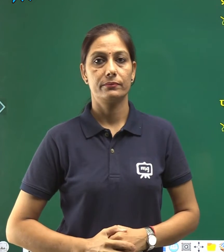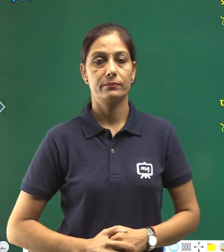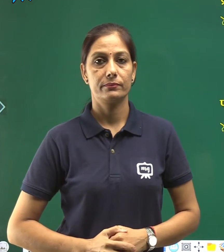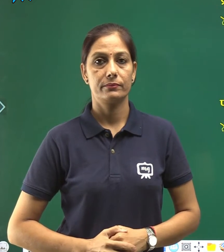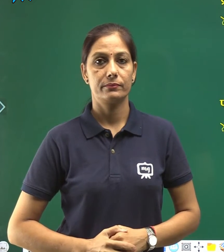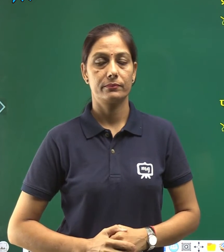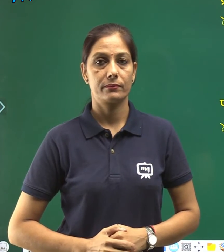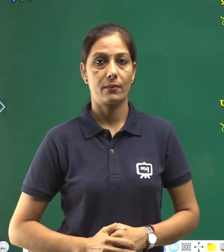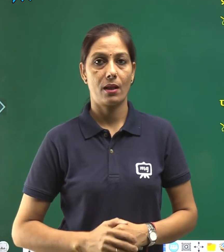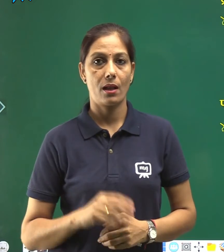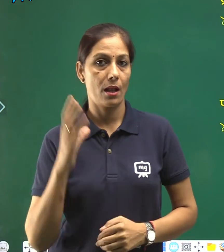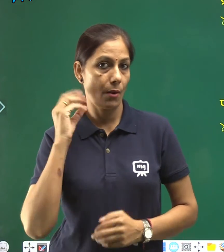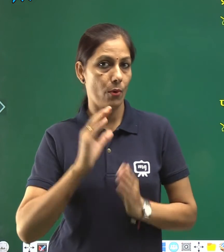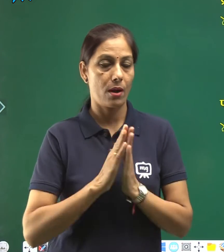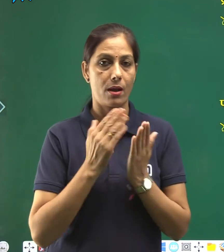नाश और निर्माण,